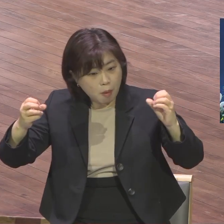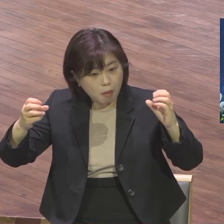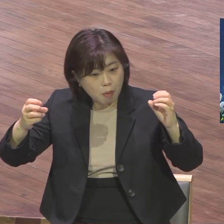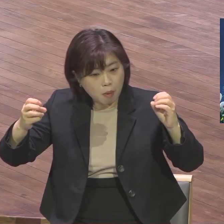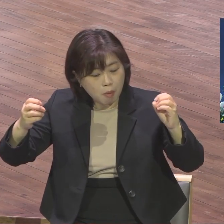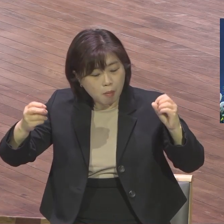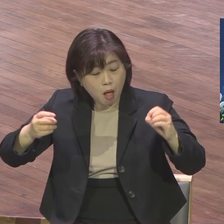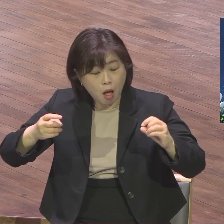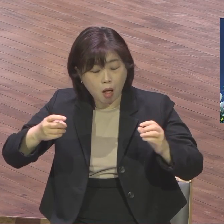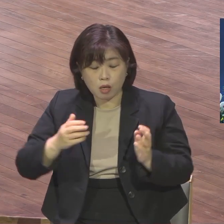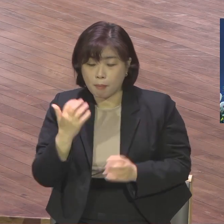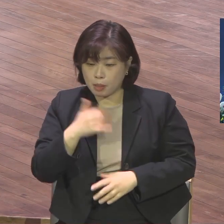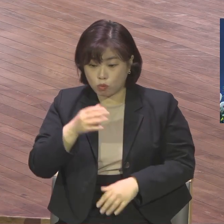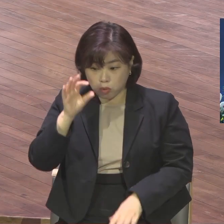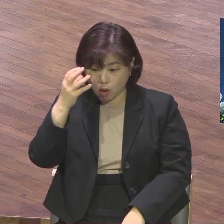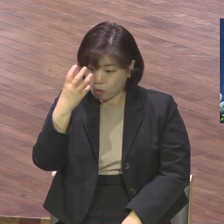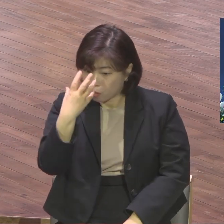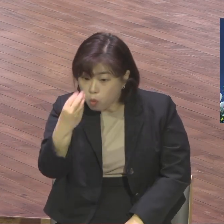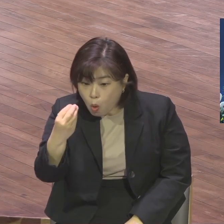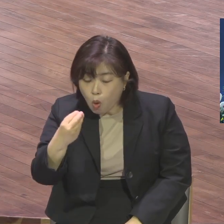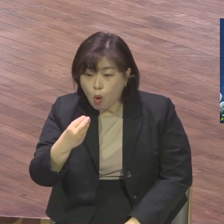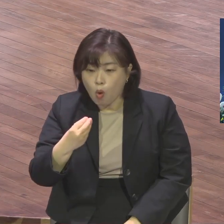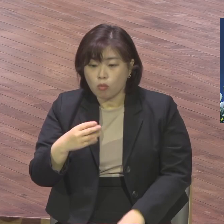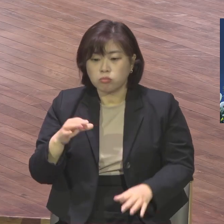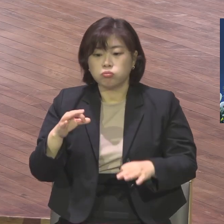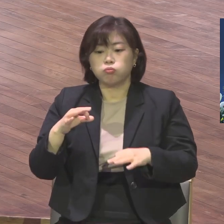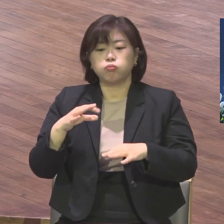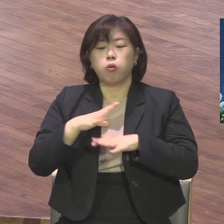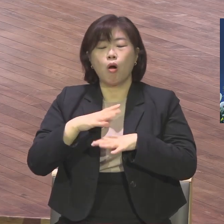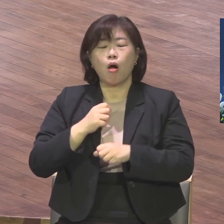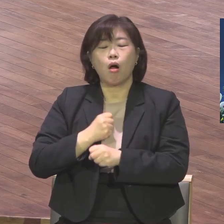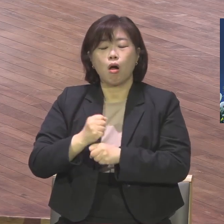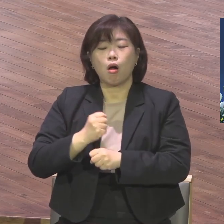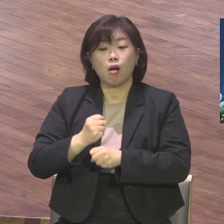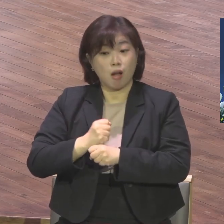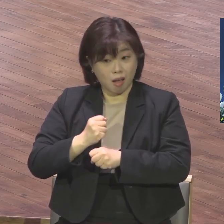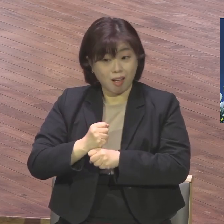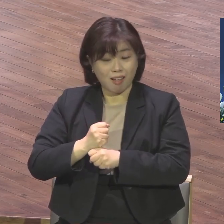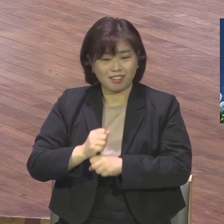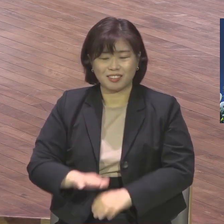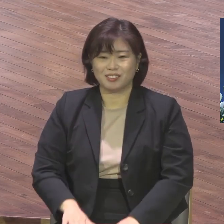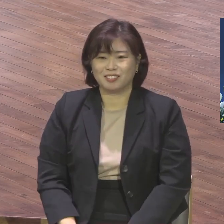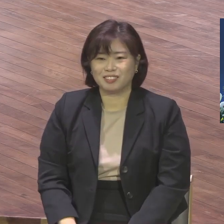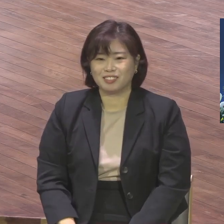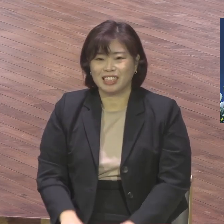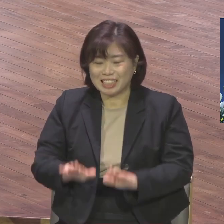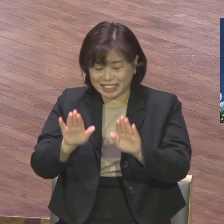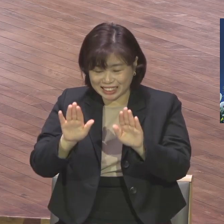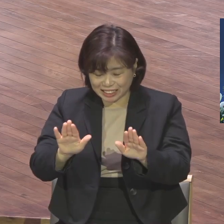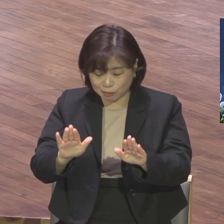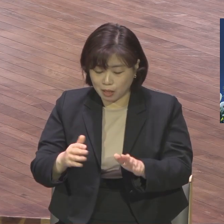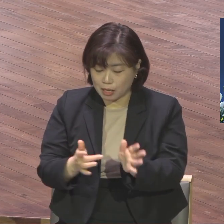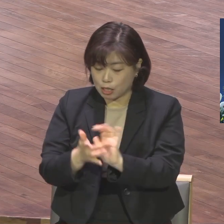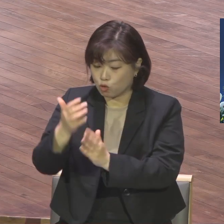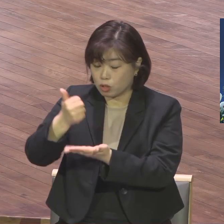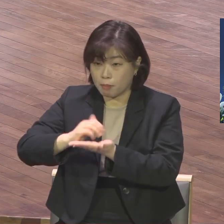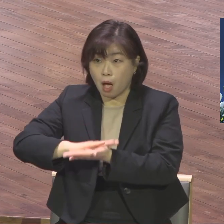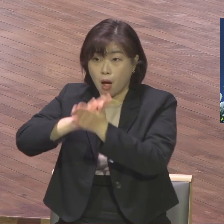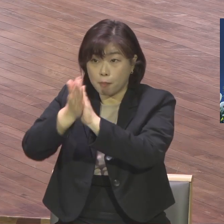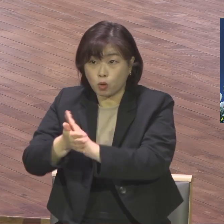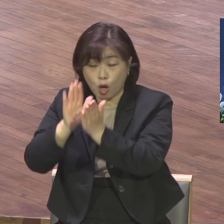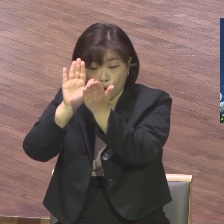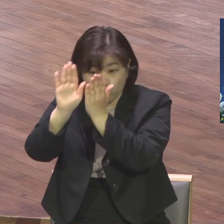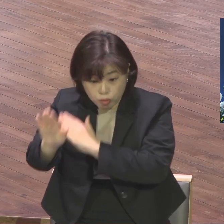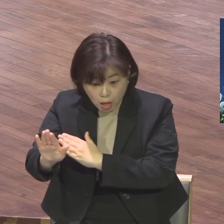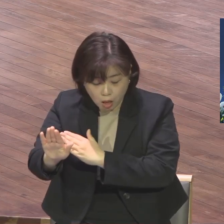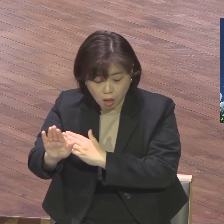놀라운 일이 있어요. 그것이 뭐냐? 그 구약의 유명한 인물 모세와 엘리야가 등장해서